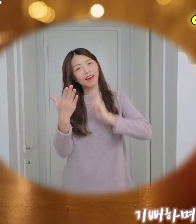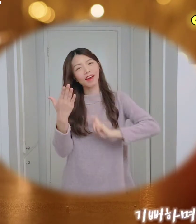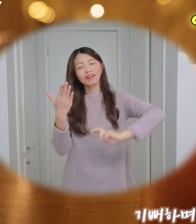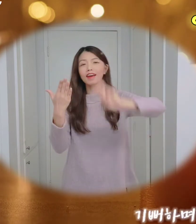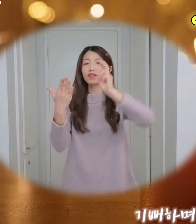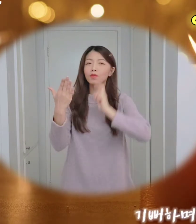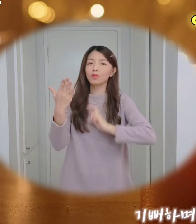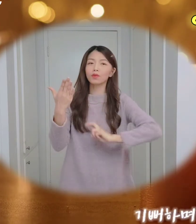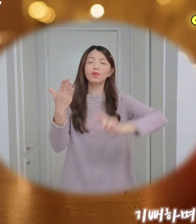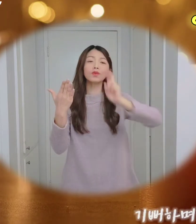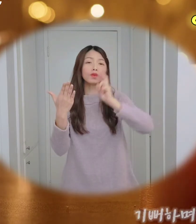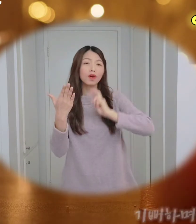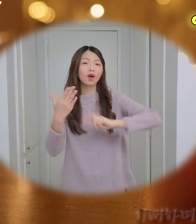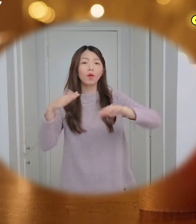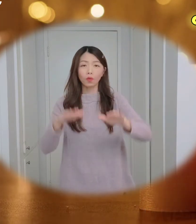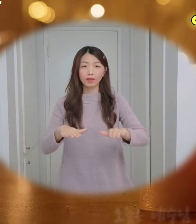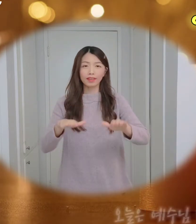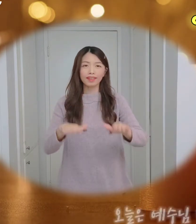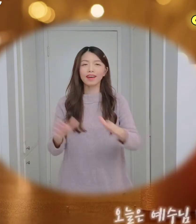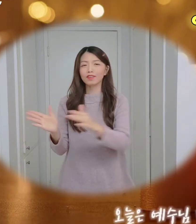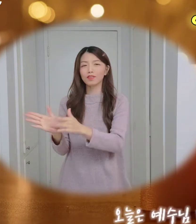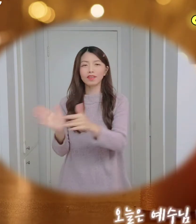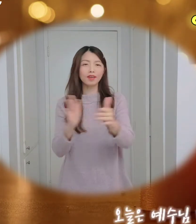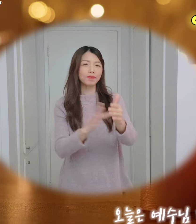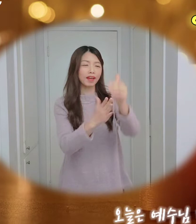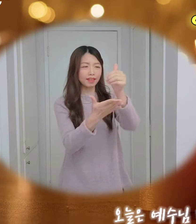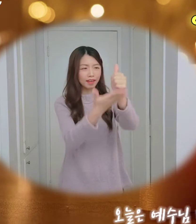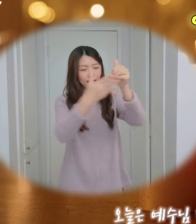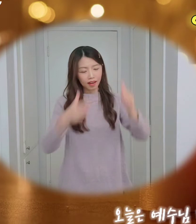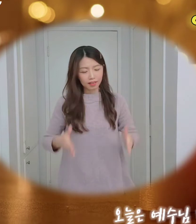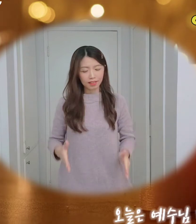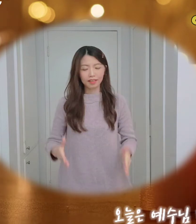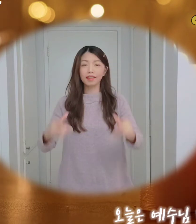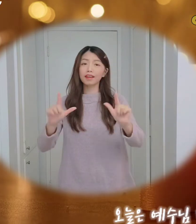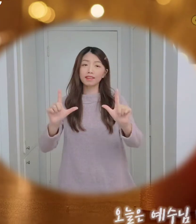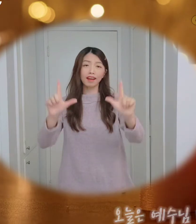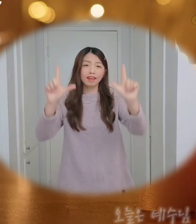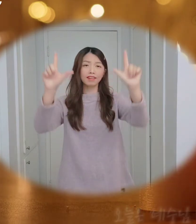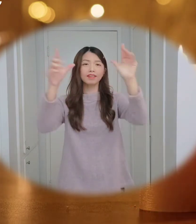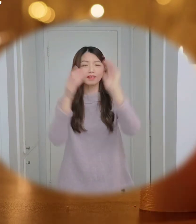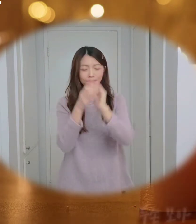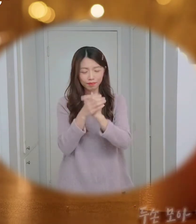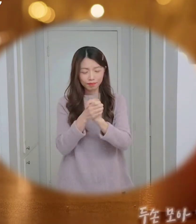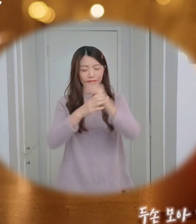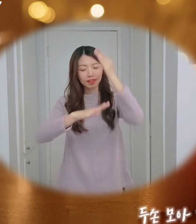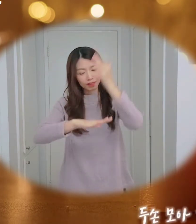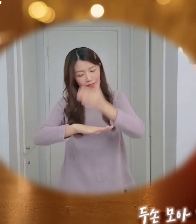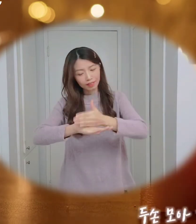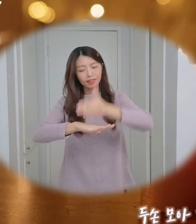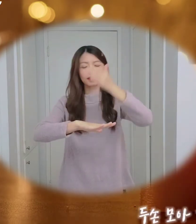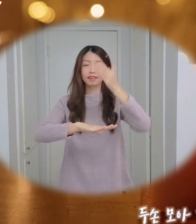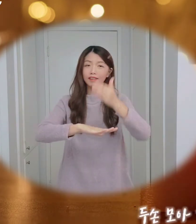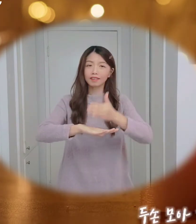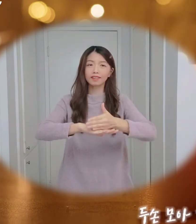찬양해요 오늘은 예수님 탄생하신 날 송모아